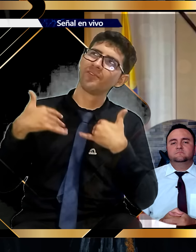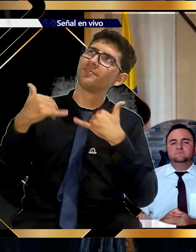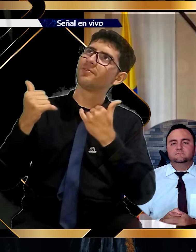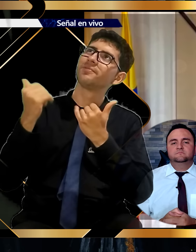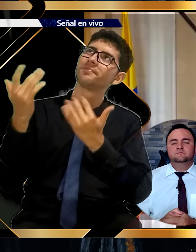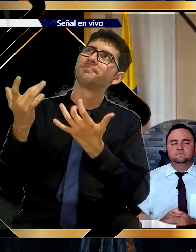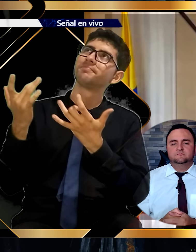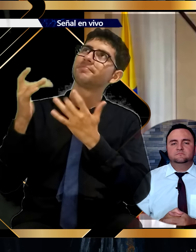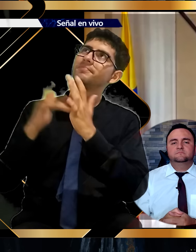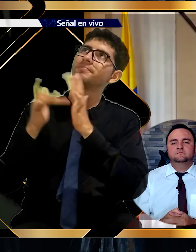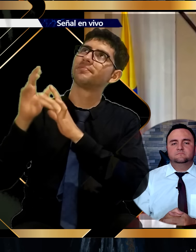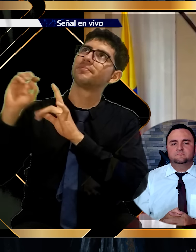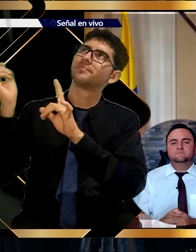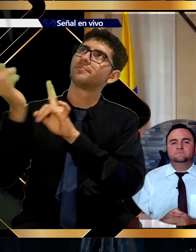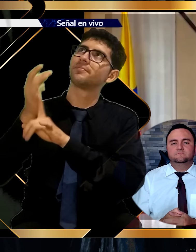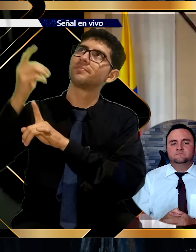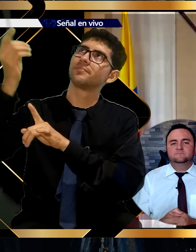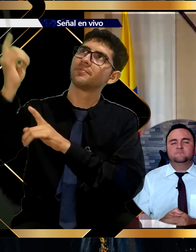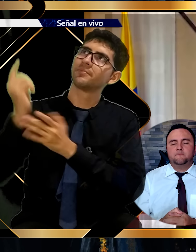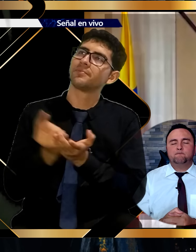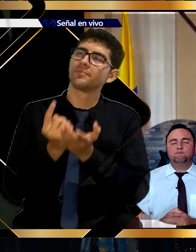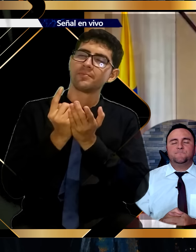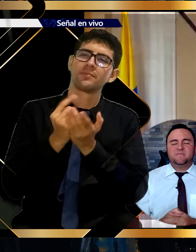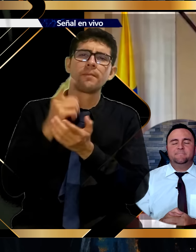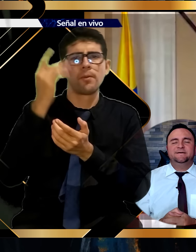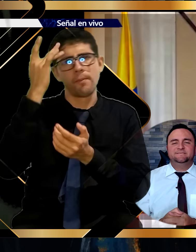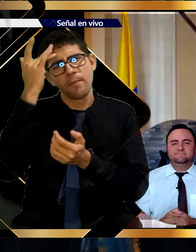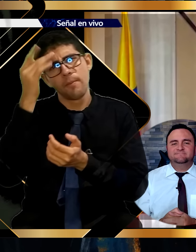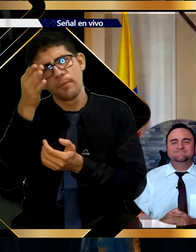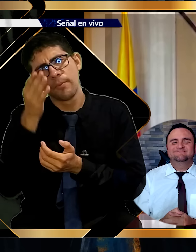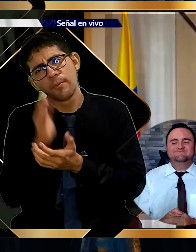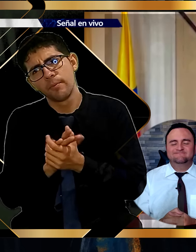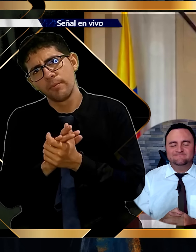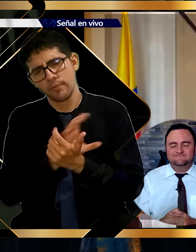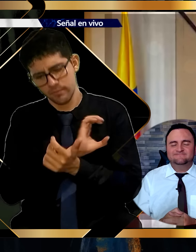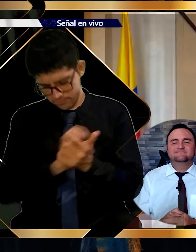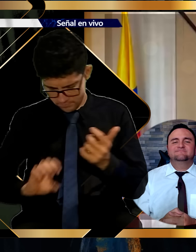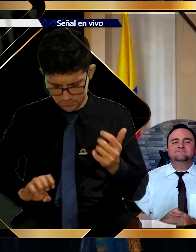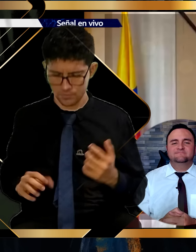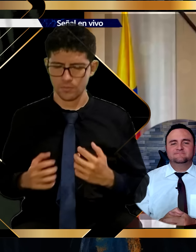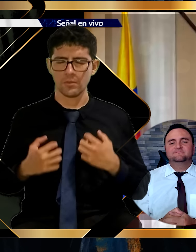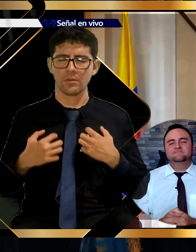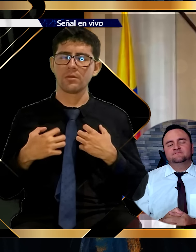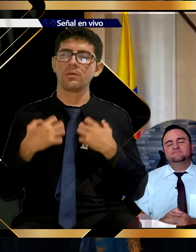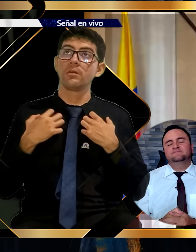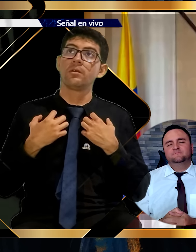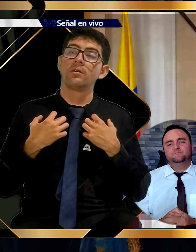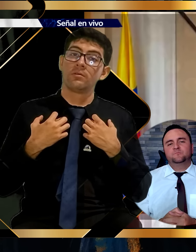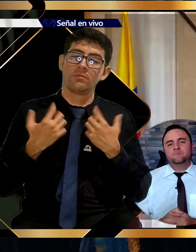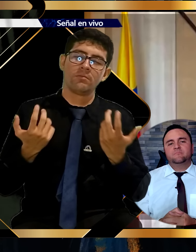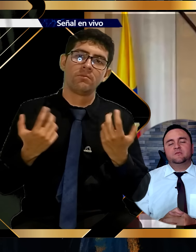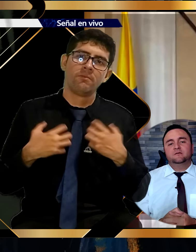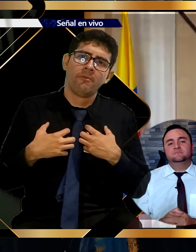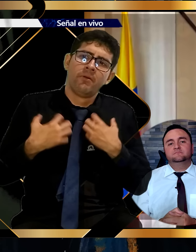Entonces yo pregunto, ¿por qué los cristianos entonces siguen teniendo miedo? Y creo que sí, es un punto muy grave